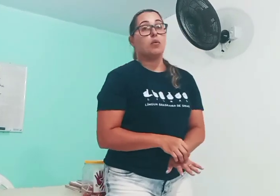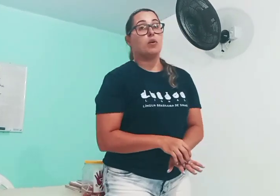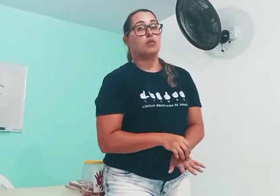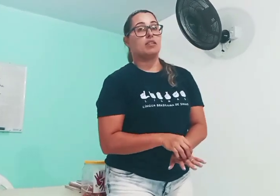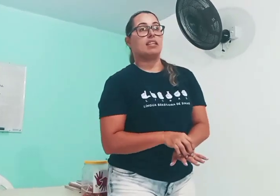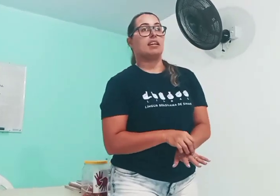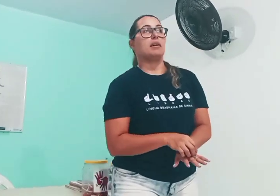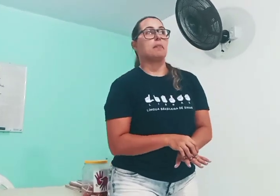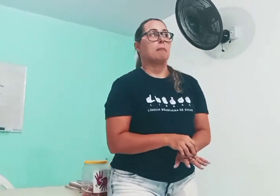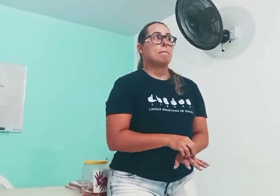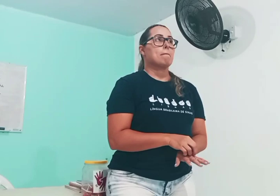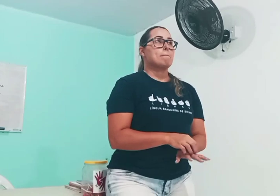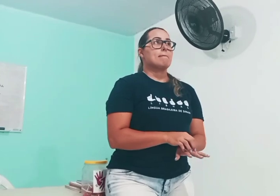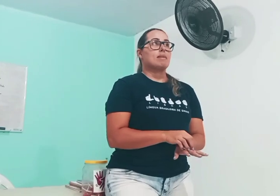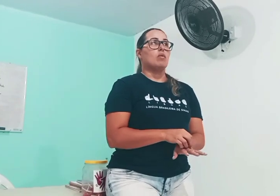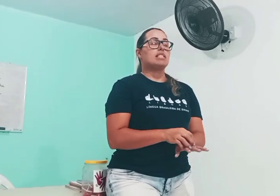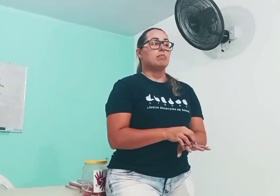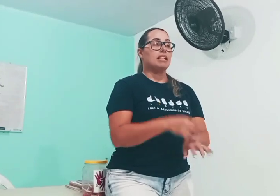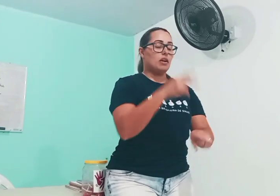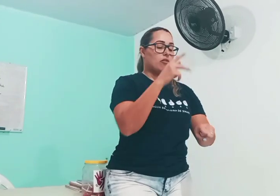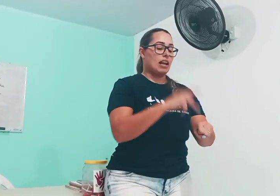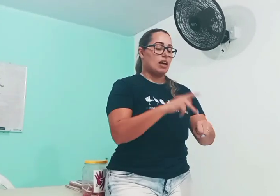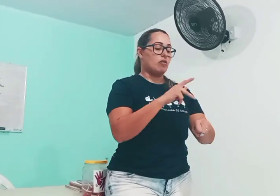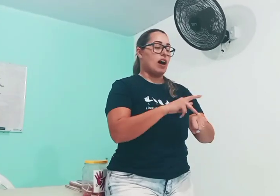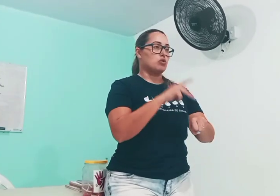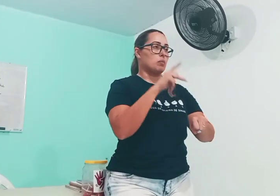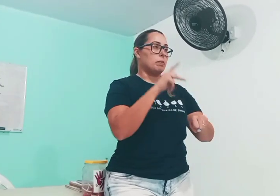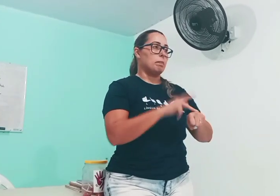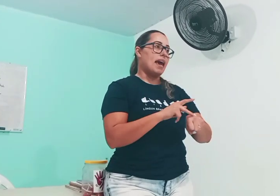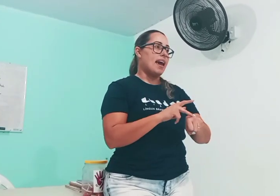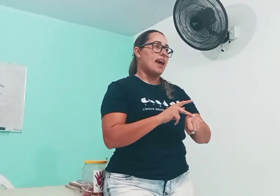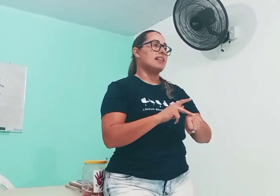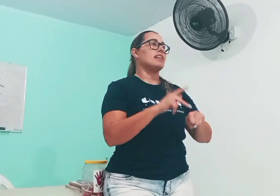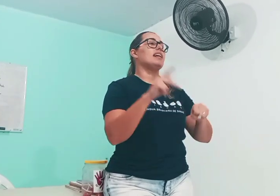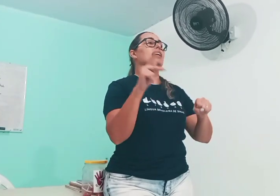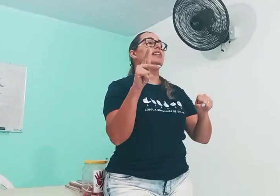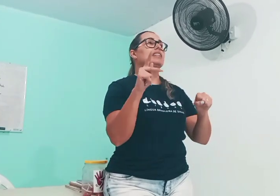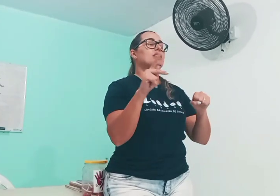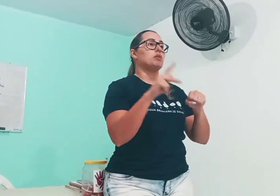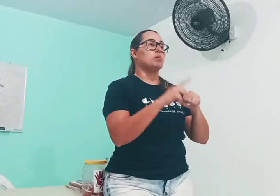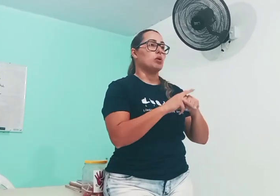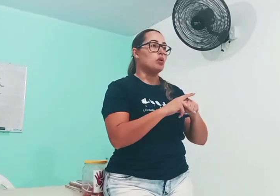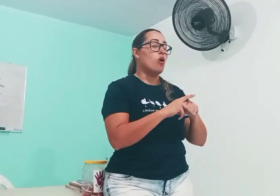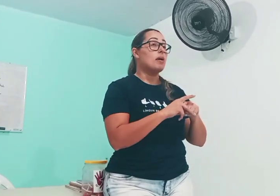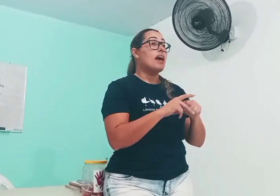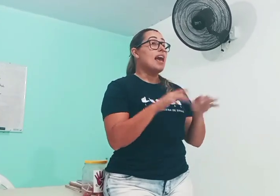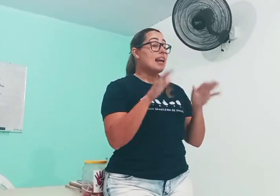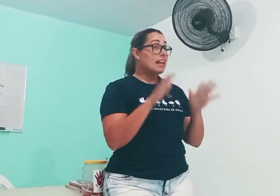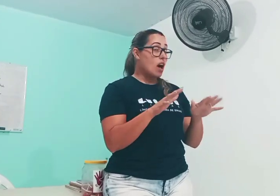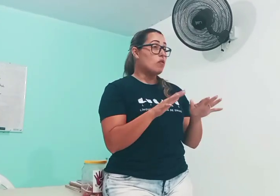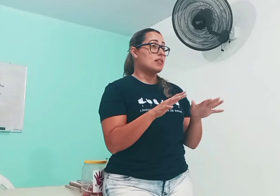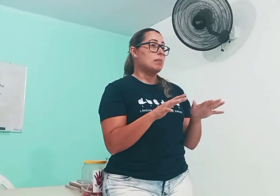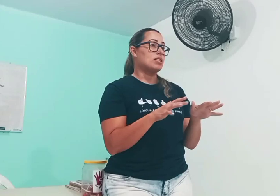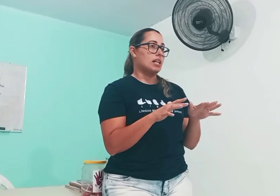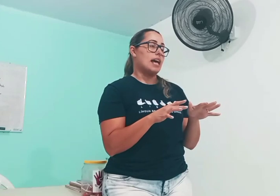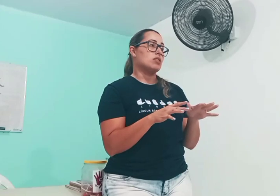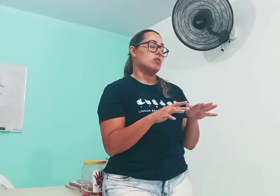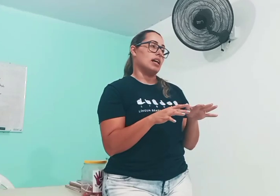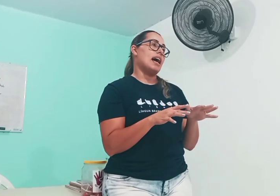quando você... Um exemplo, que nem eu falo sobre pedra, né, sobre pronome. É legal você praticar isso em